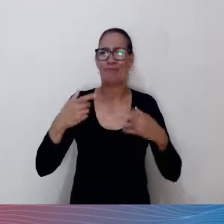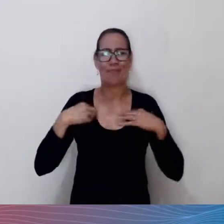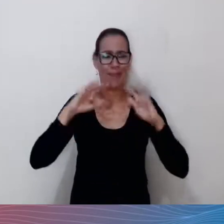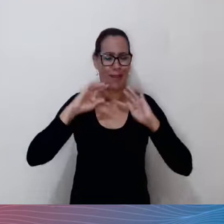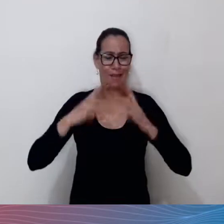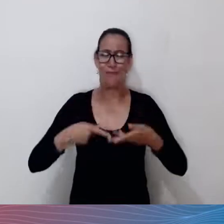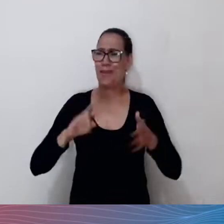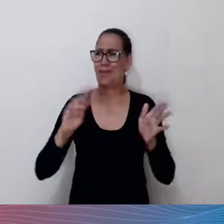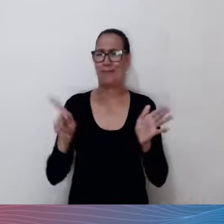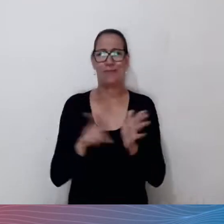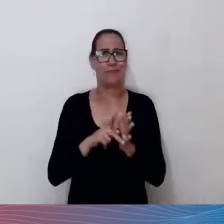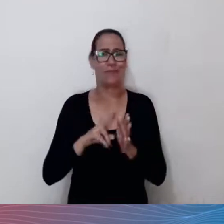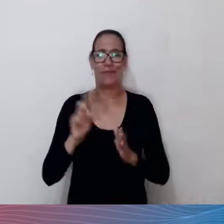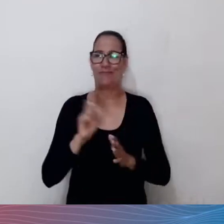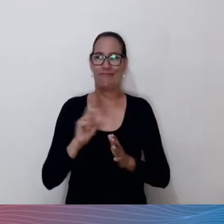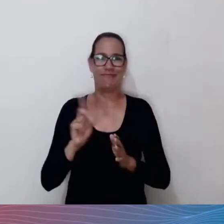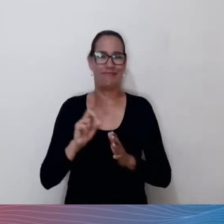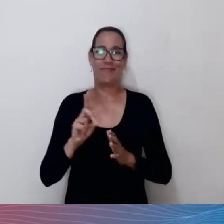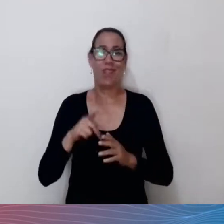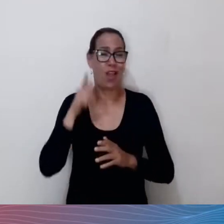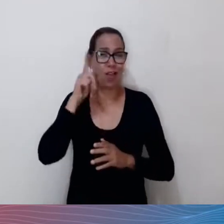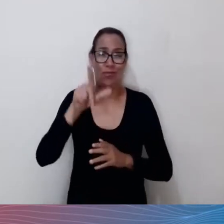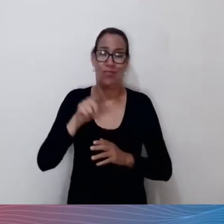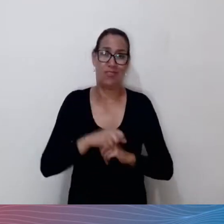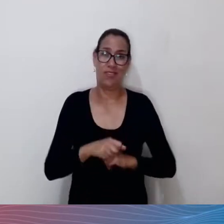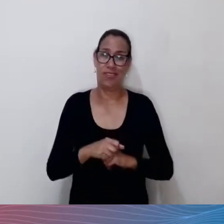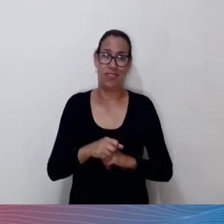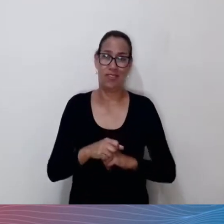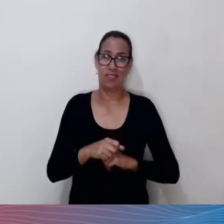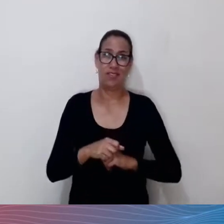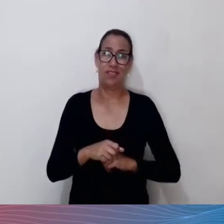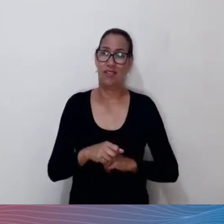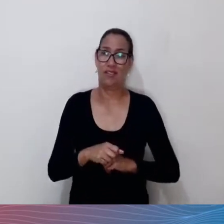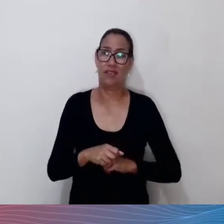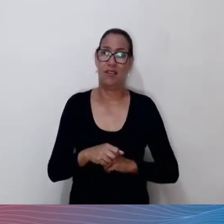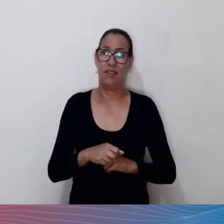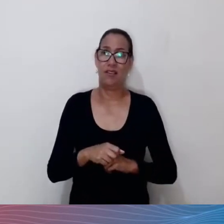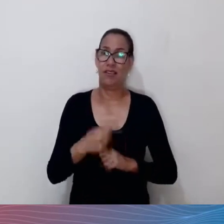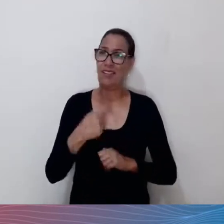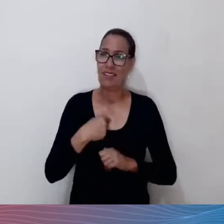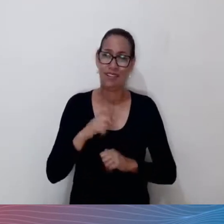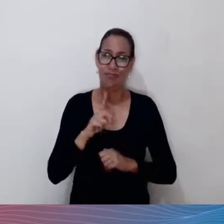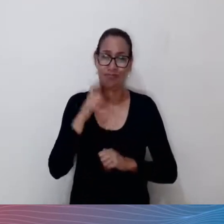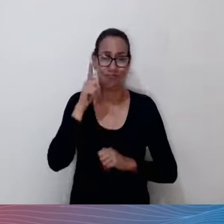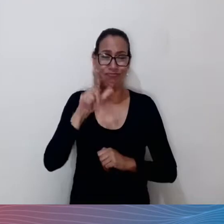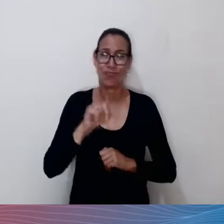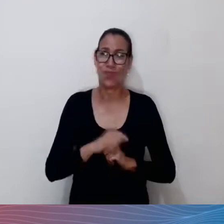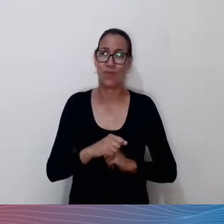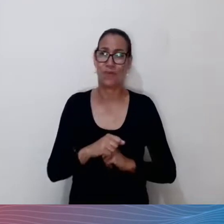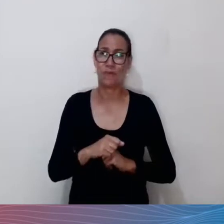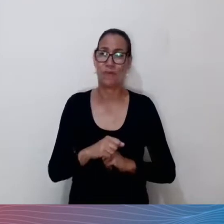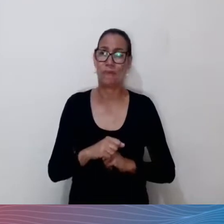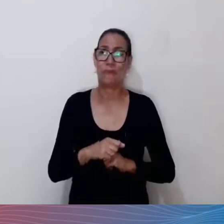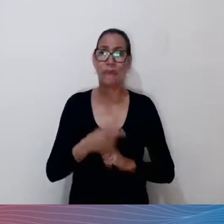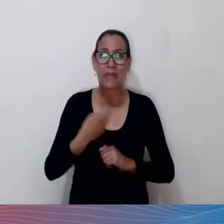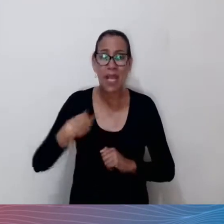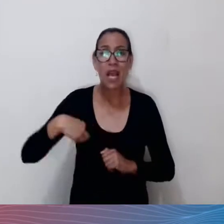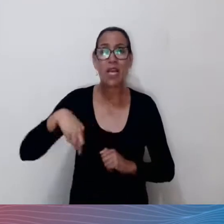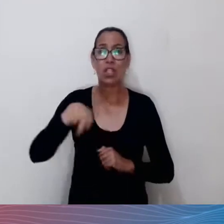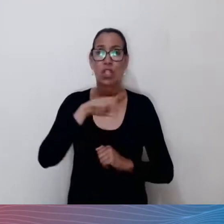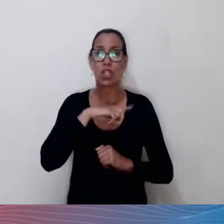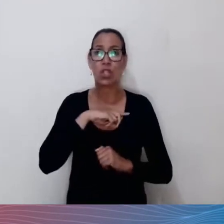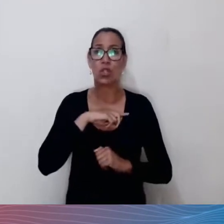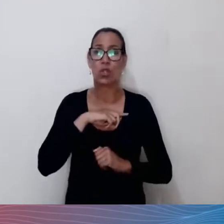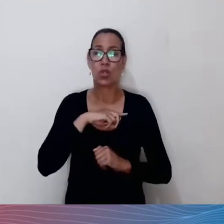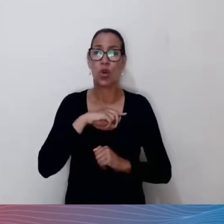sou suficiente, irmão, para fazer a obra de Deus. A nossa suficiência vem de Deus. Não que por